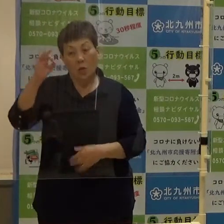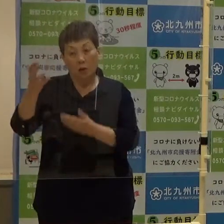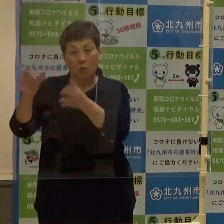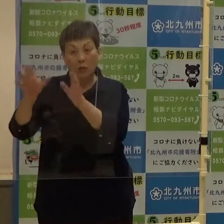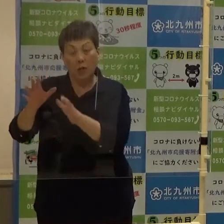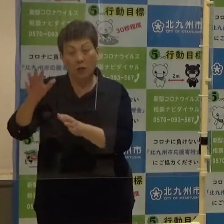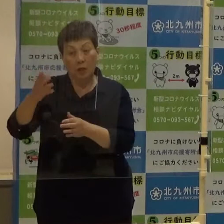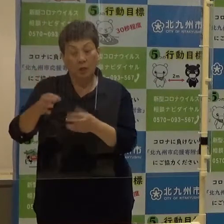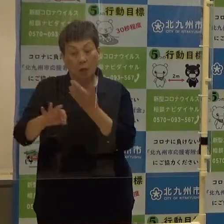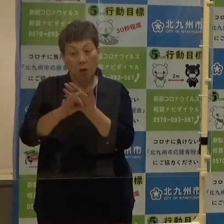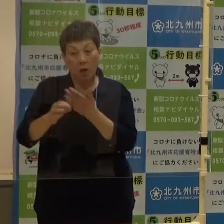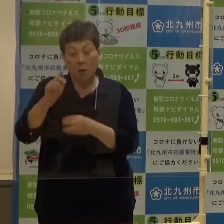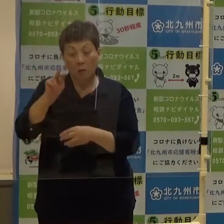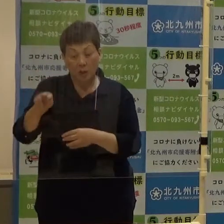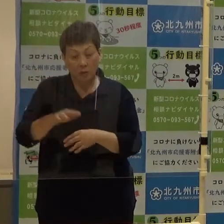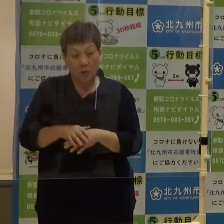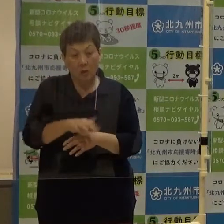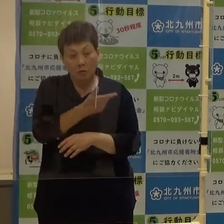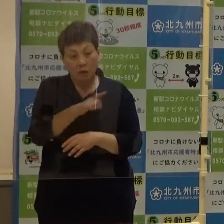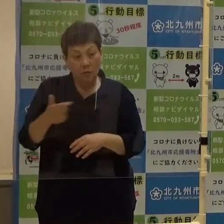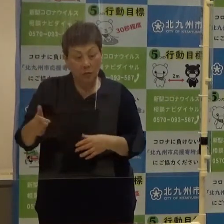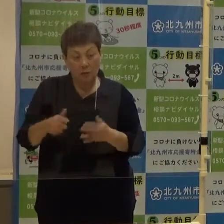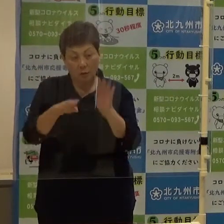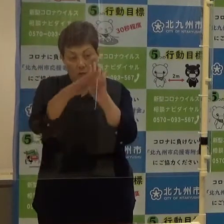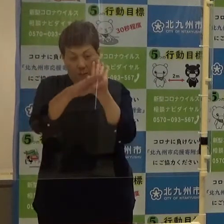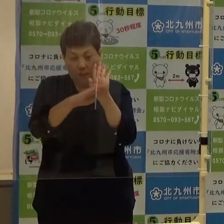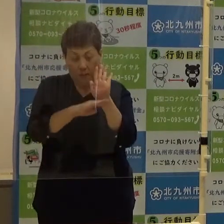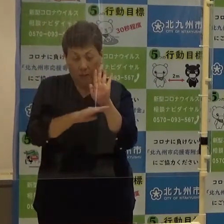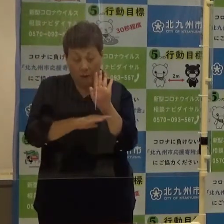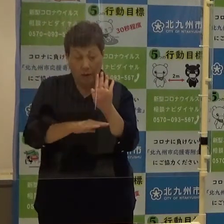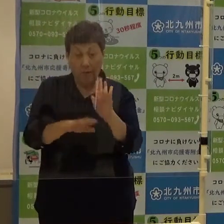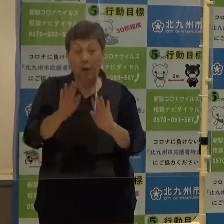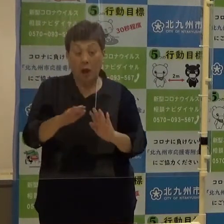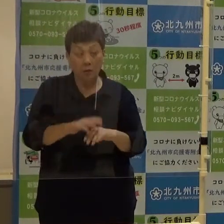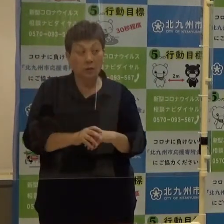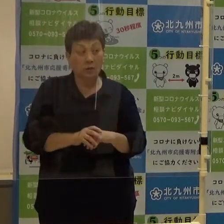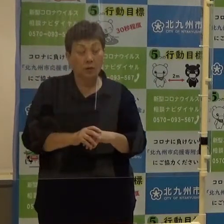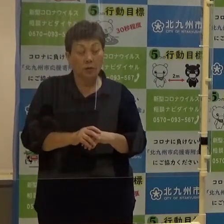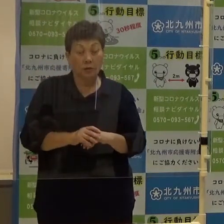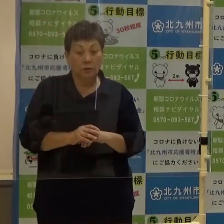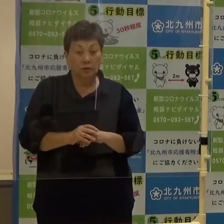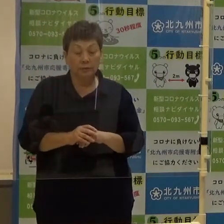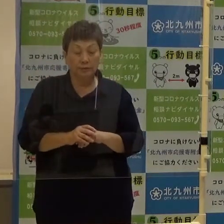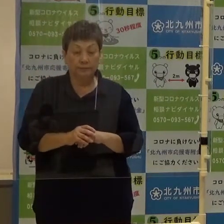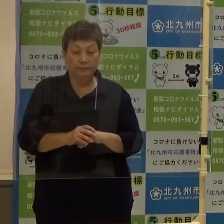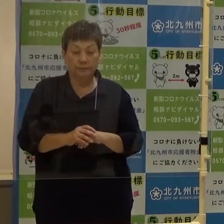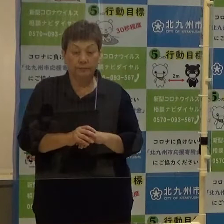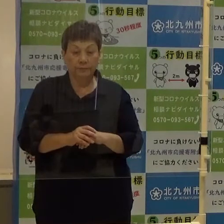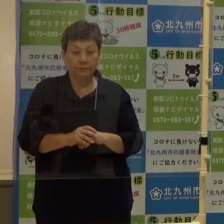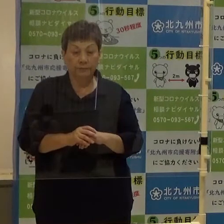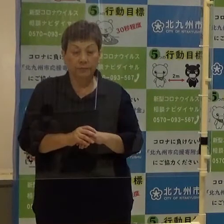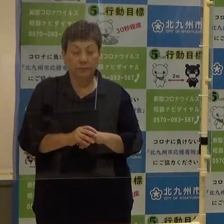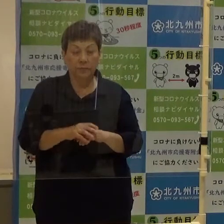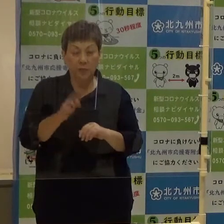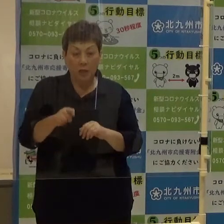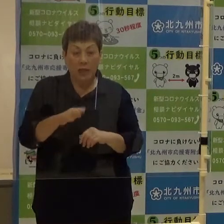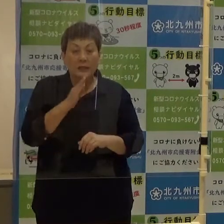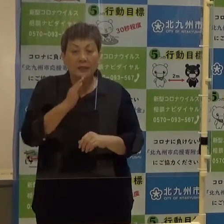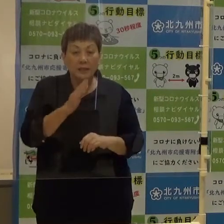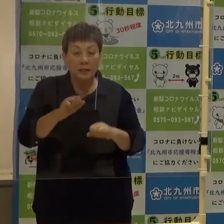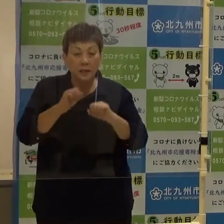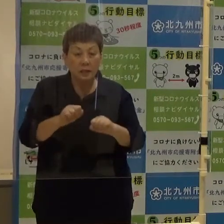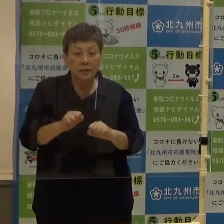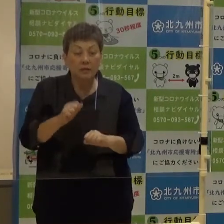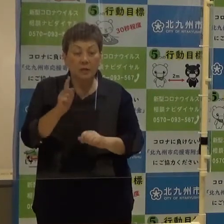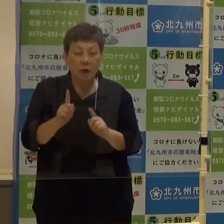ると非常に多くの項目についてきちんとそのそれがなされているかどうかチェックを